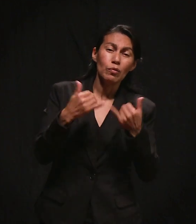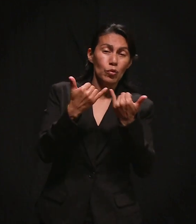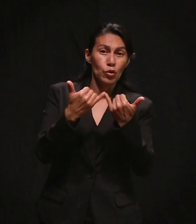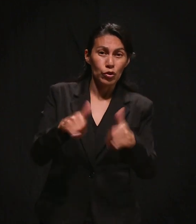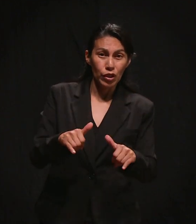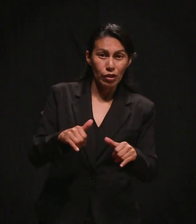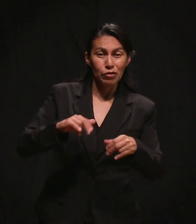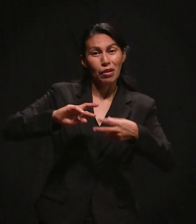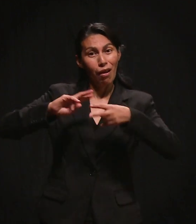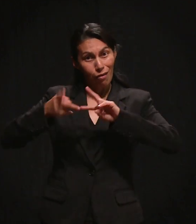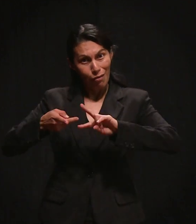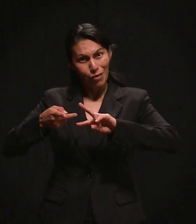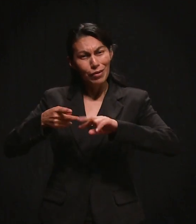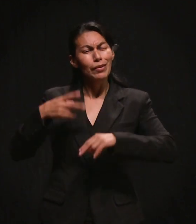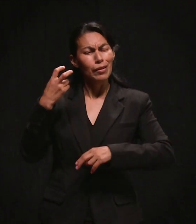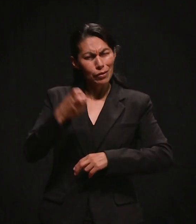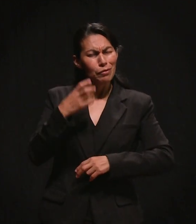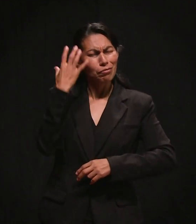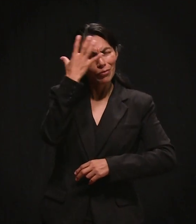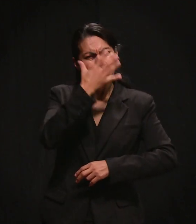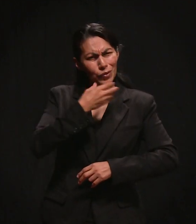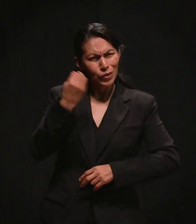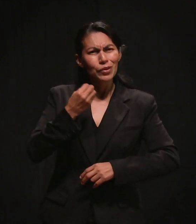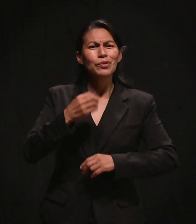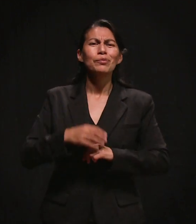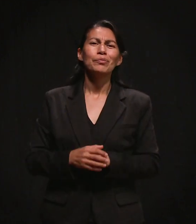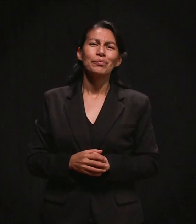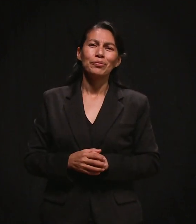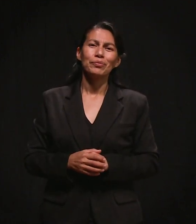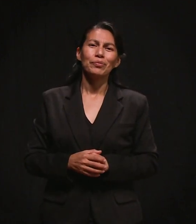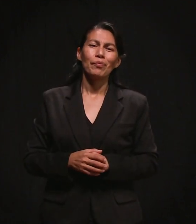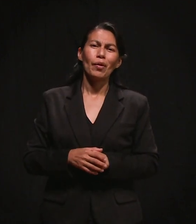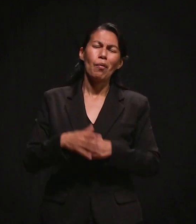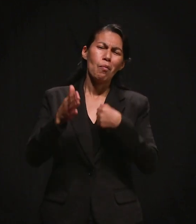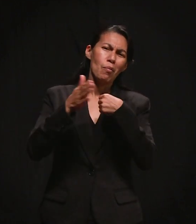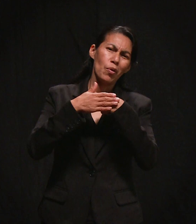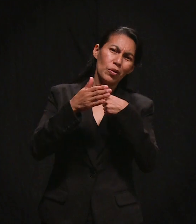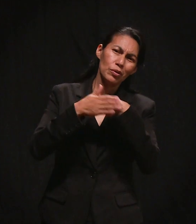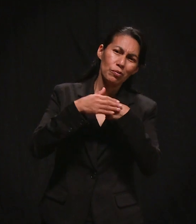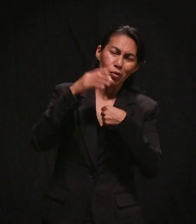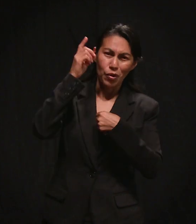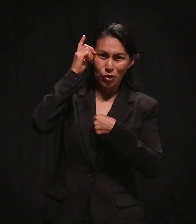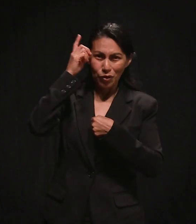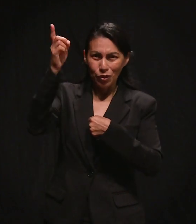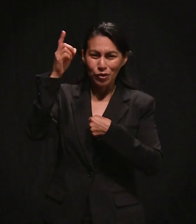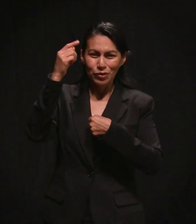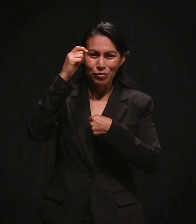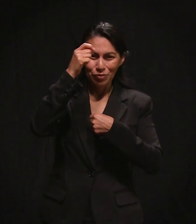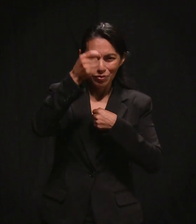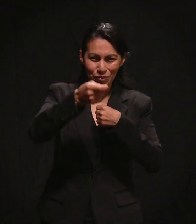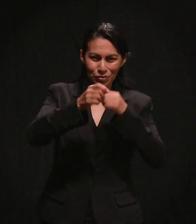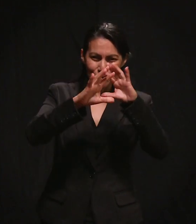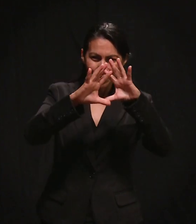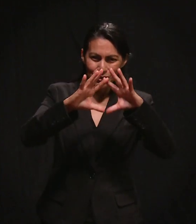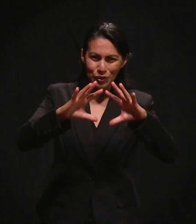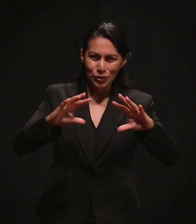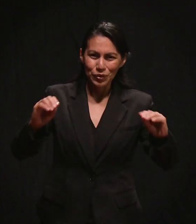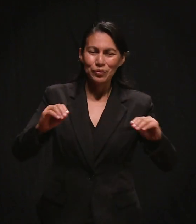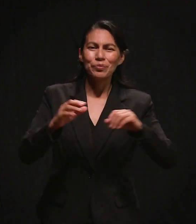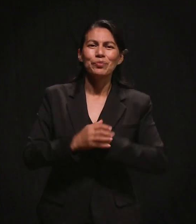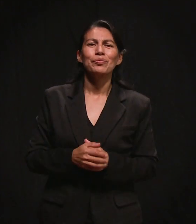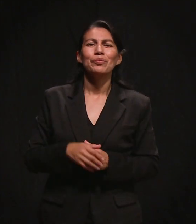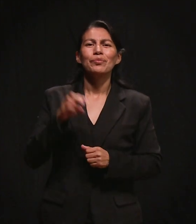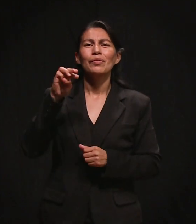se ore por las suegras, ¿verdad? Que es muy bueno. Pronto, Dios mediante, vendrá la recuperación.